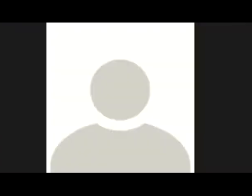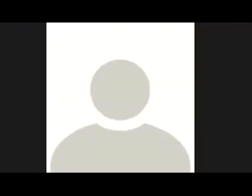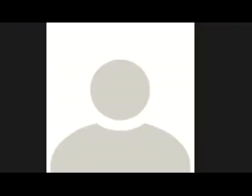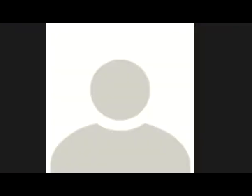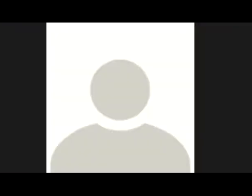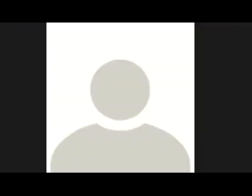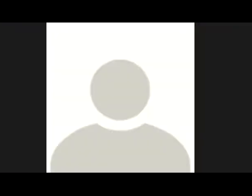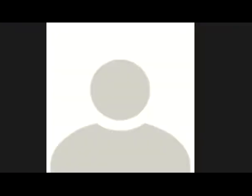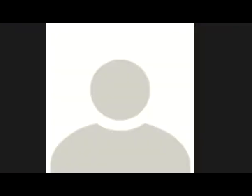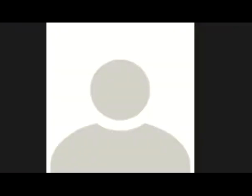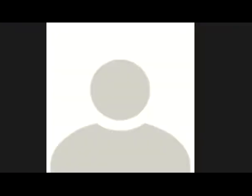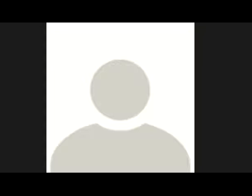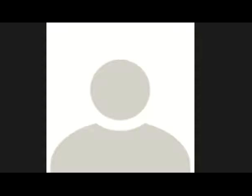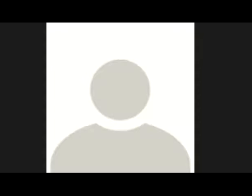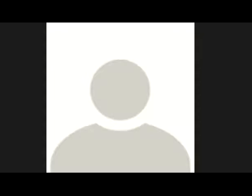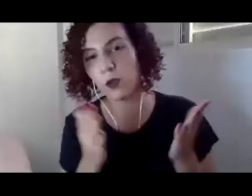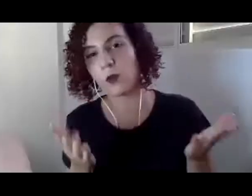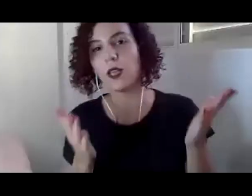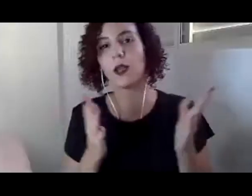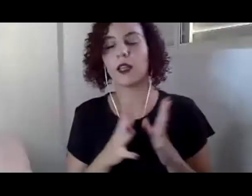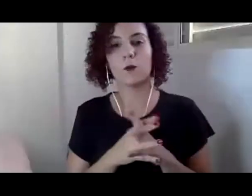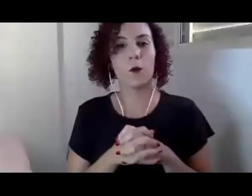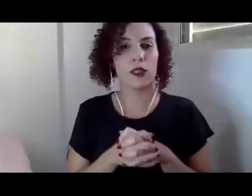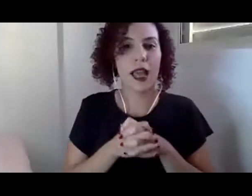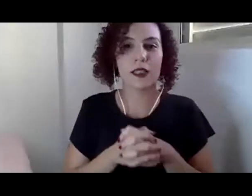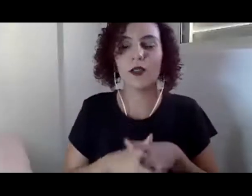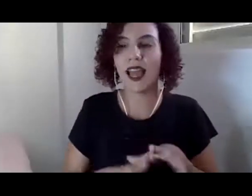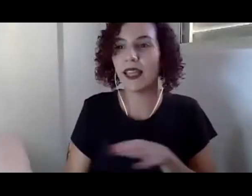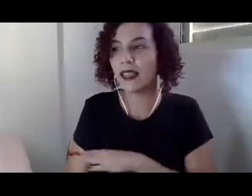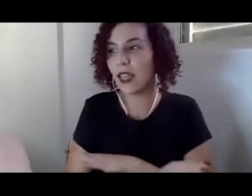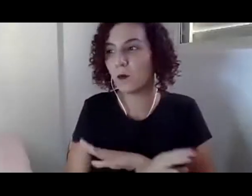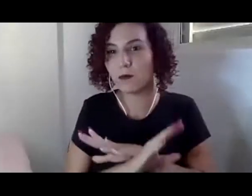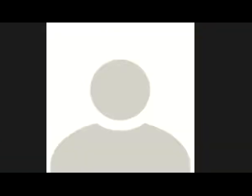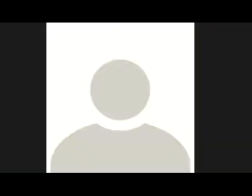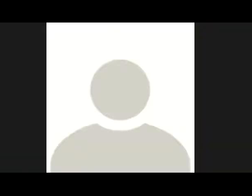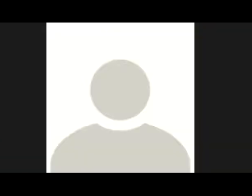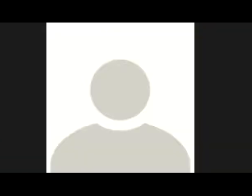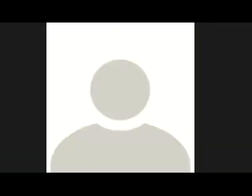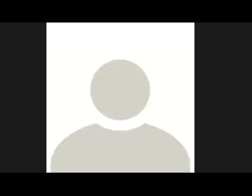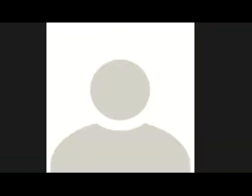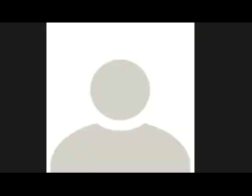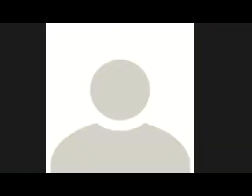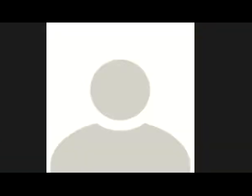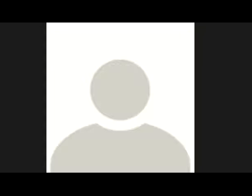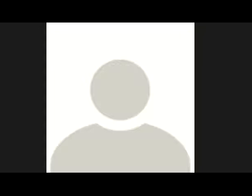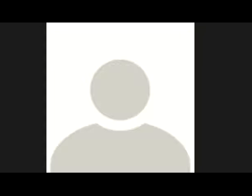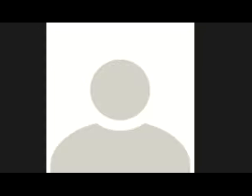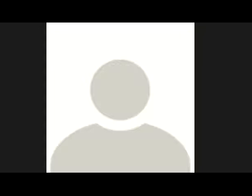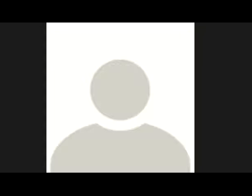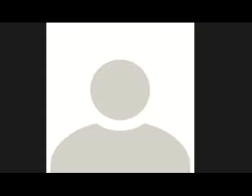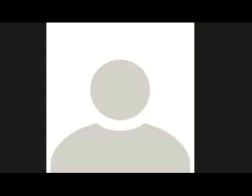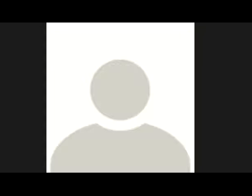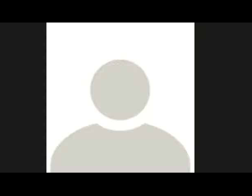Conciliação. Isso, uma conciliação. Então, eu estou interpretando uma conciliação e aí tem um quebra-pau. Se eu